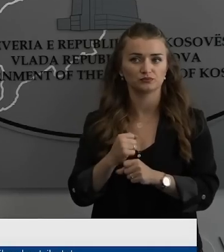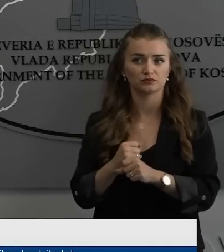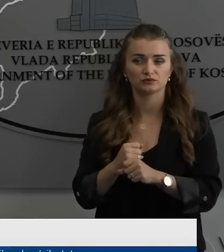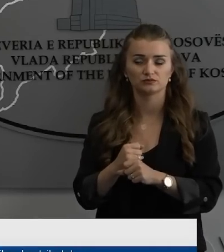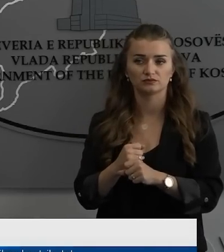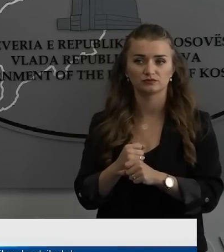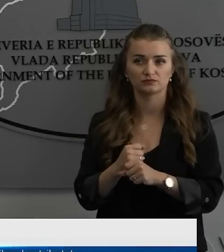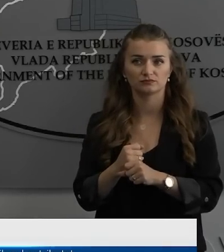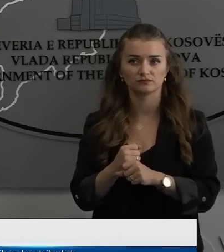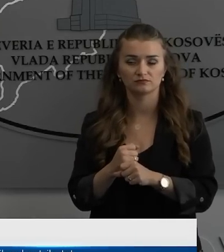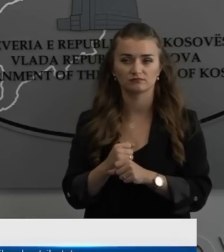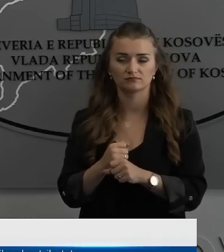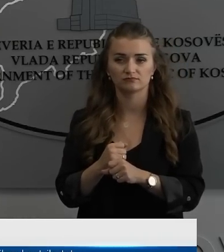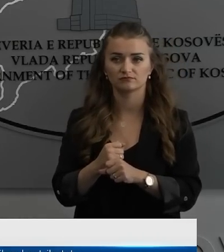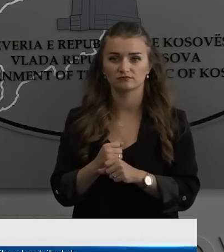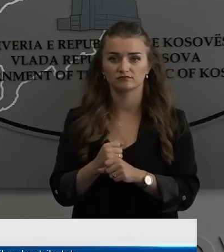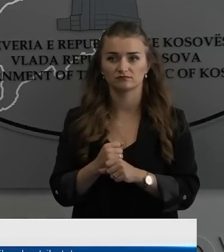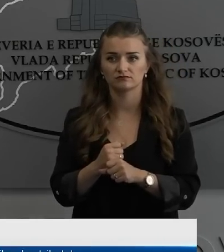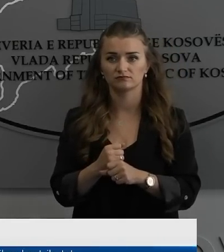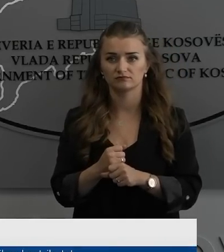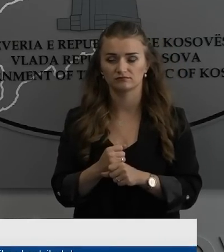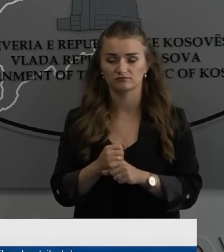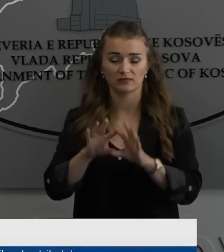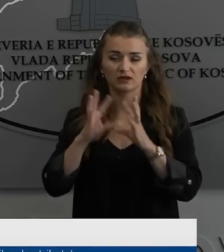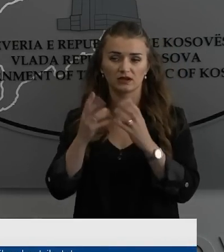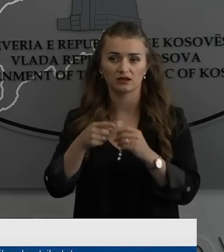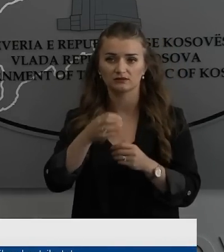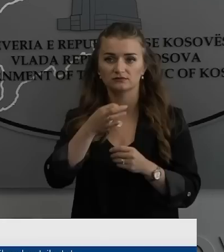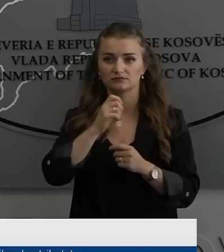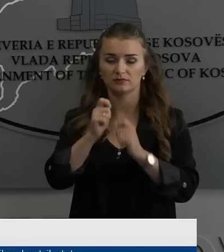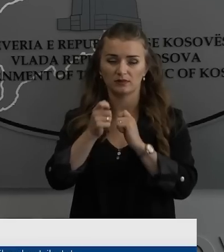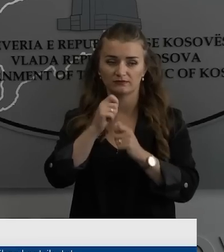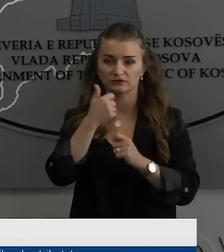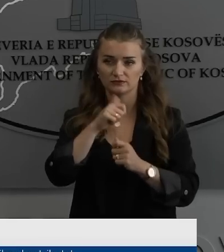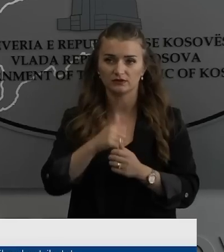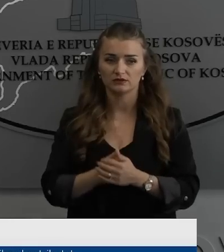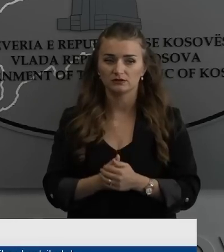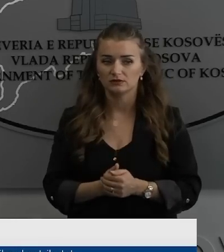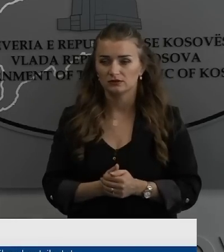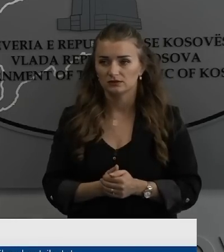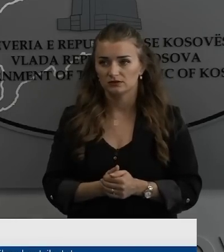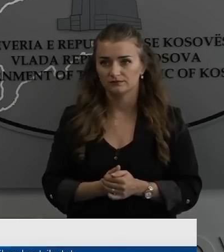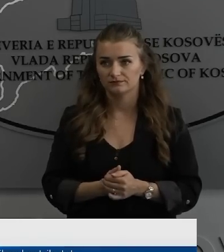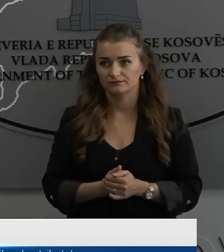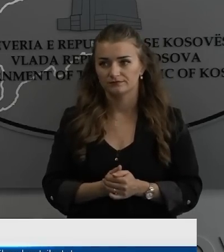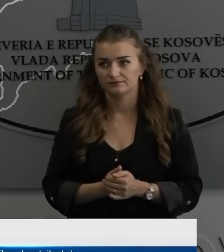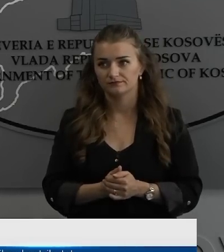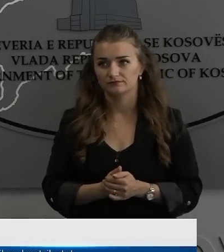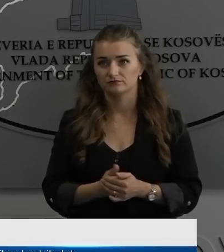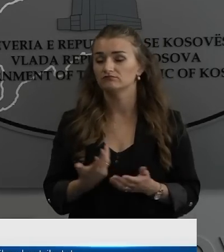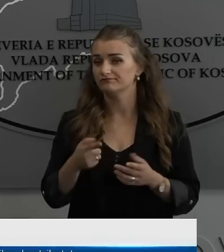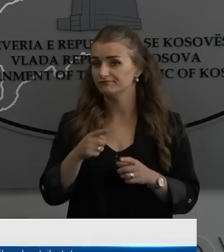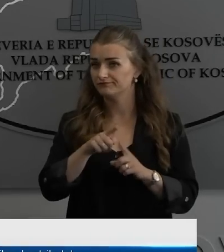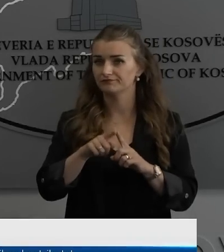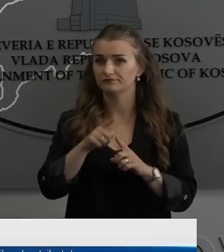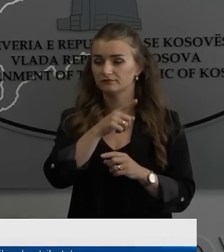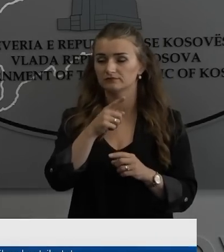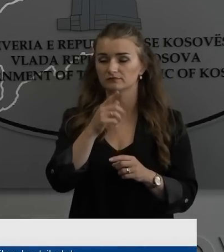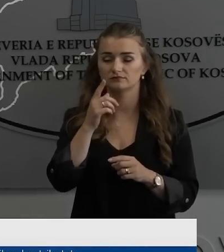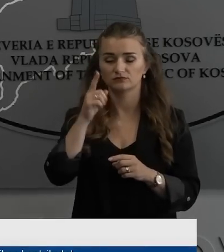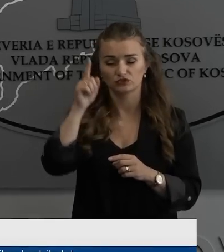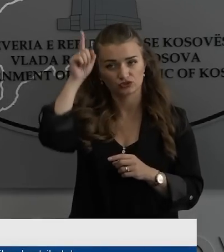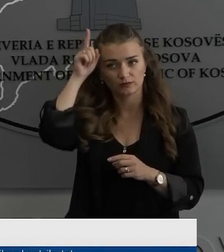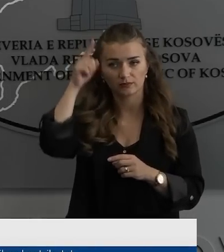ti zbatojmë një orë e më parë të gjitha ato. Dhe procesi Berlinit është shumë i rëndësishëm dhe nuk ka